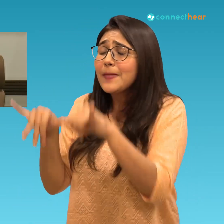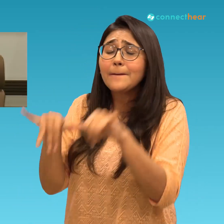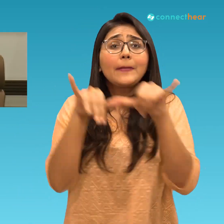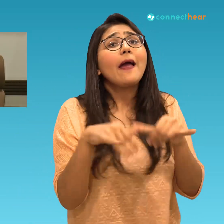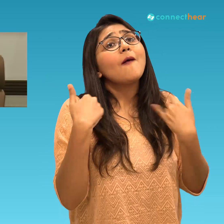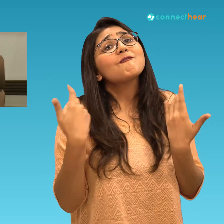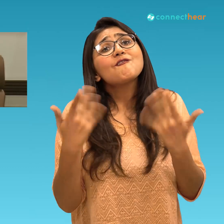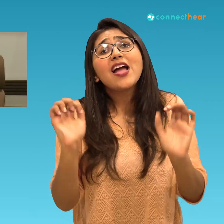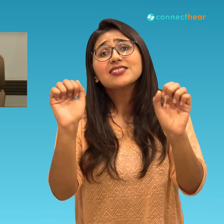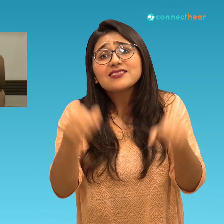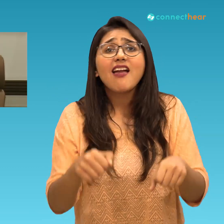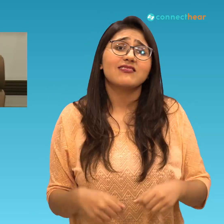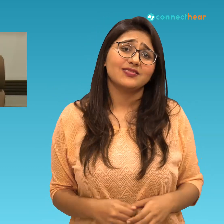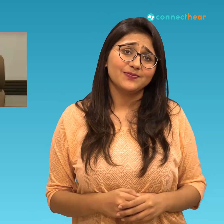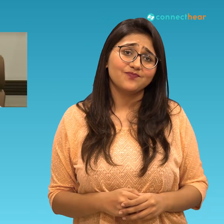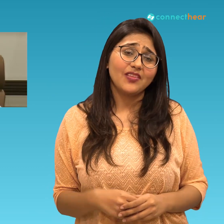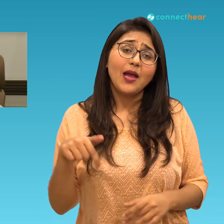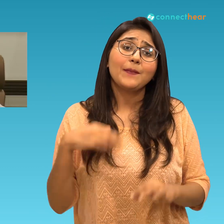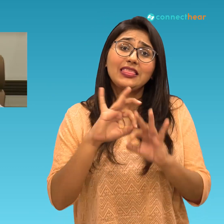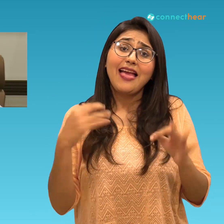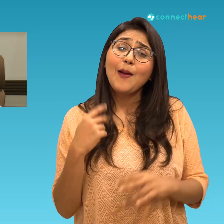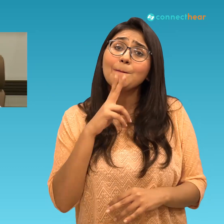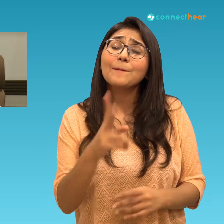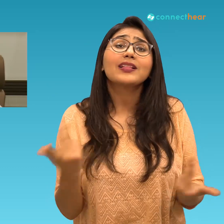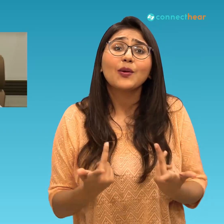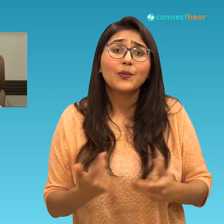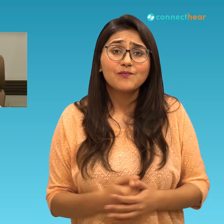हुआ है। अभी मैं आपको बता दूं कि इस वक्त